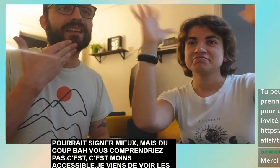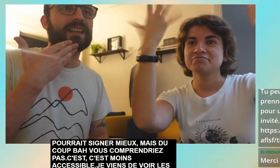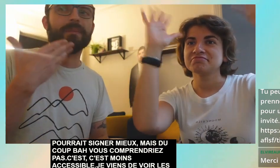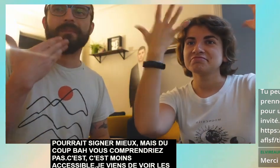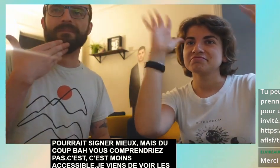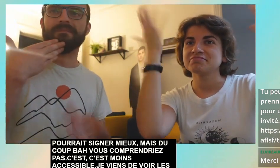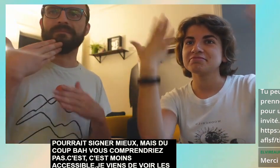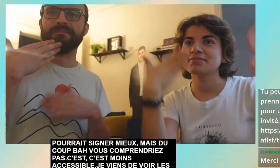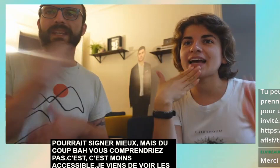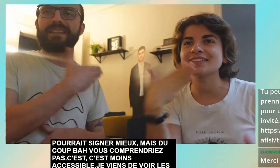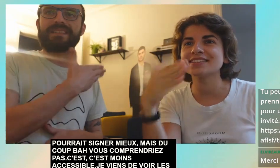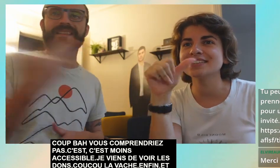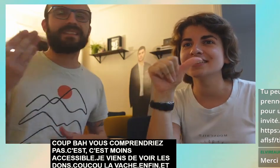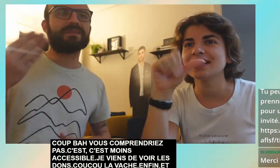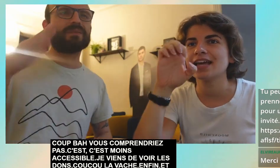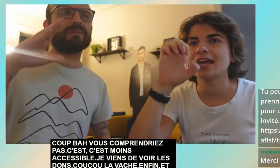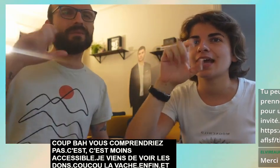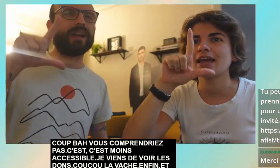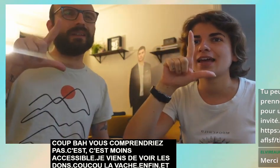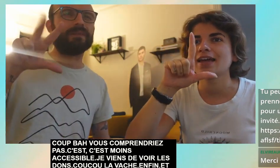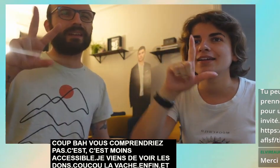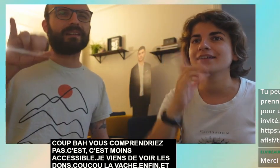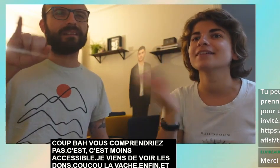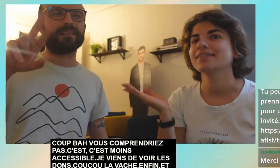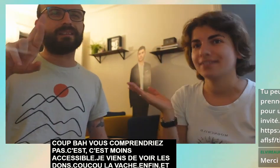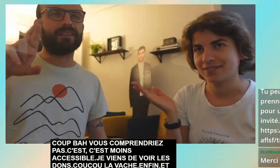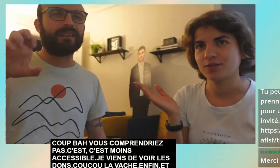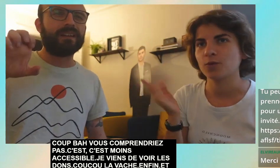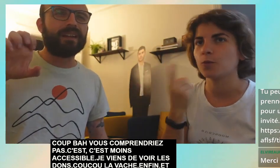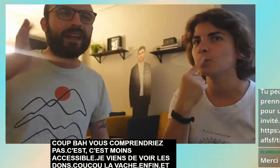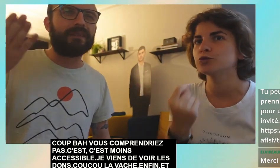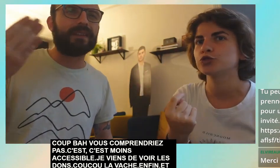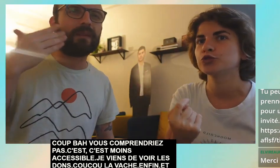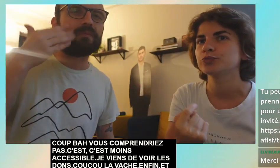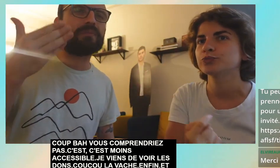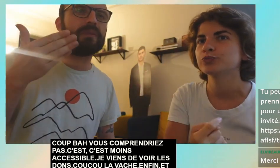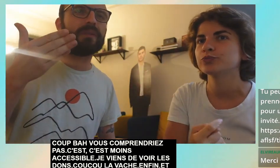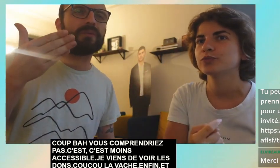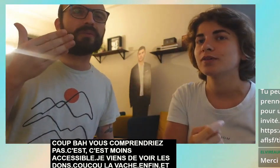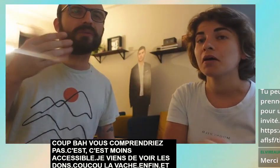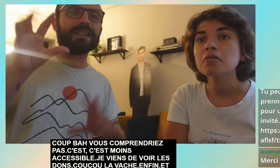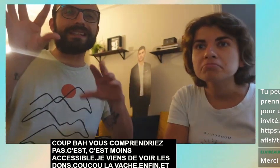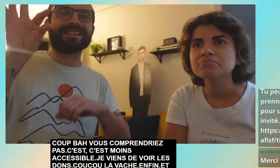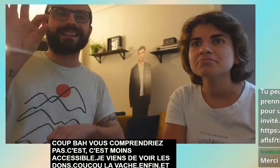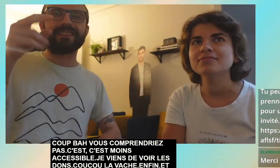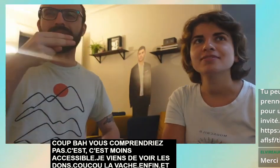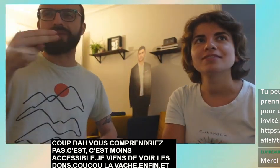Eh ben, merci du coup, Elvire. Elvire, pour du coup les